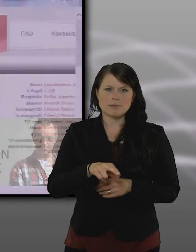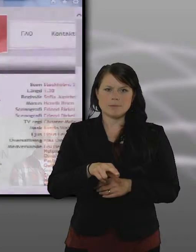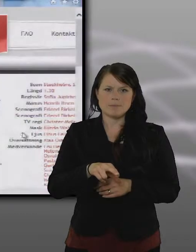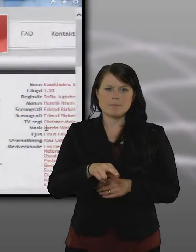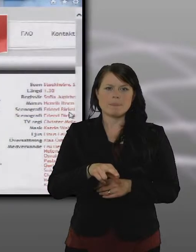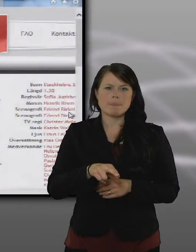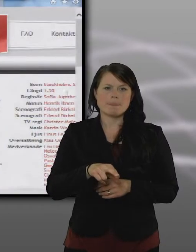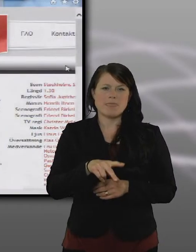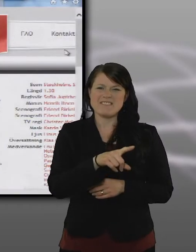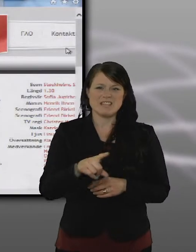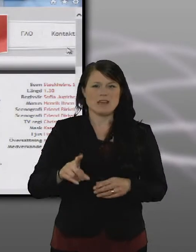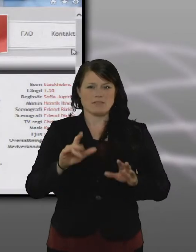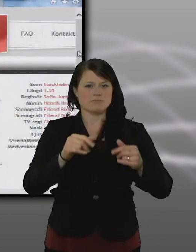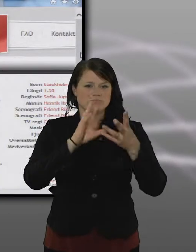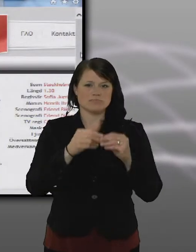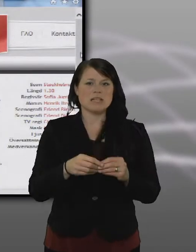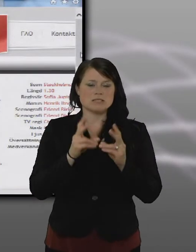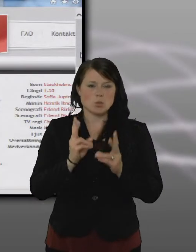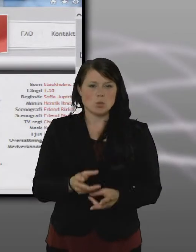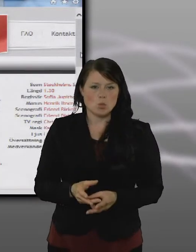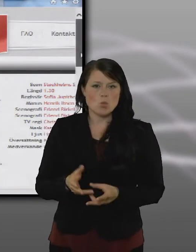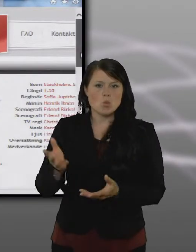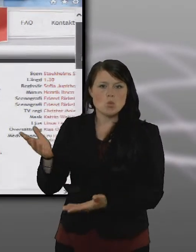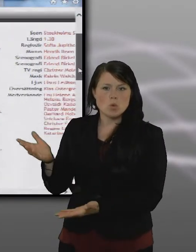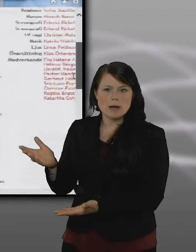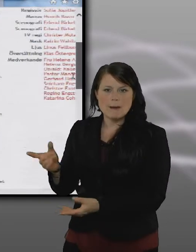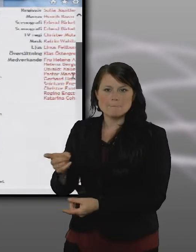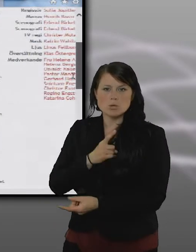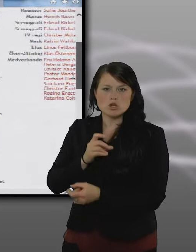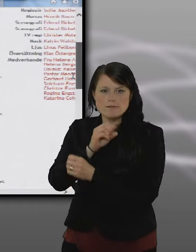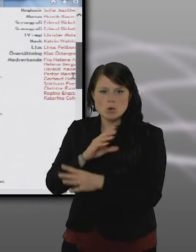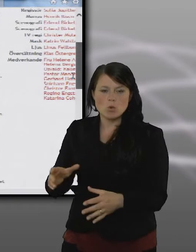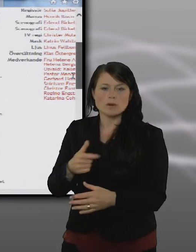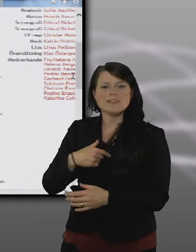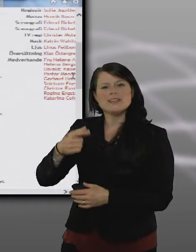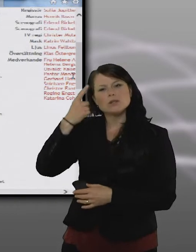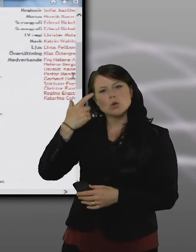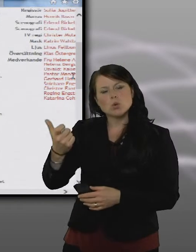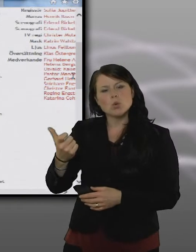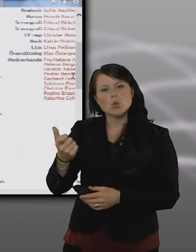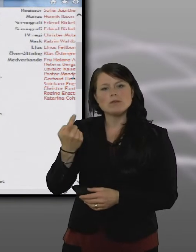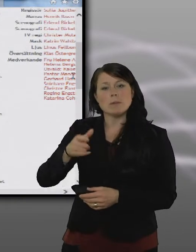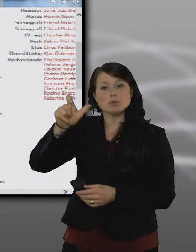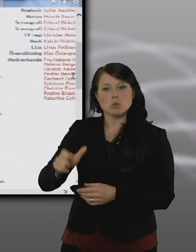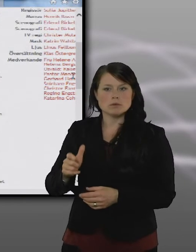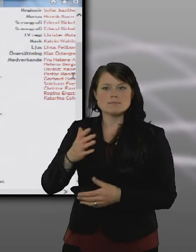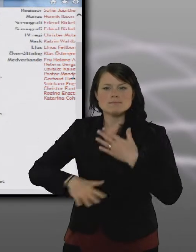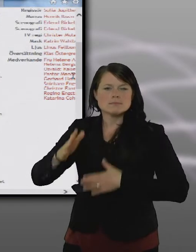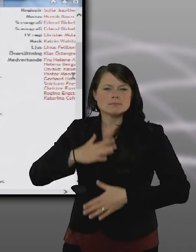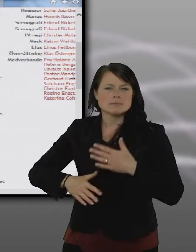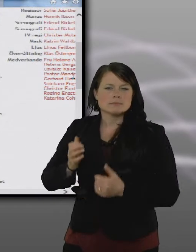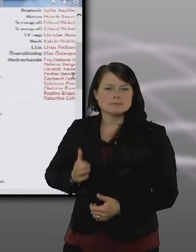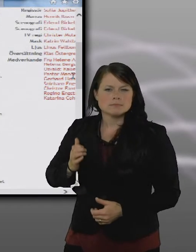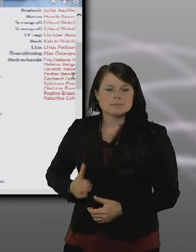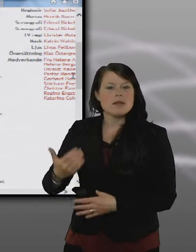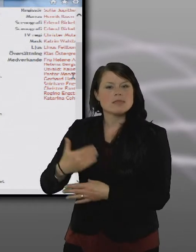vi byggde det så här. Mycket information om. Vi inbillade oss att den som är intresserad av teater vill